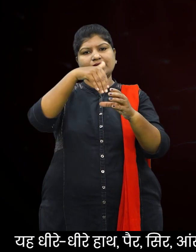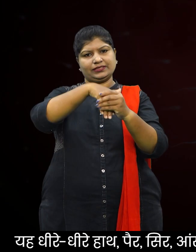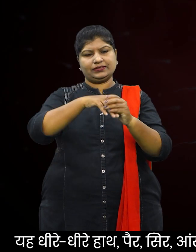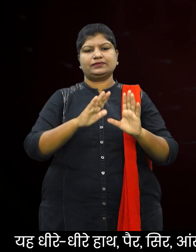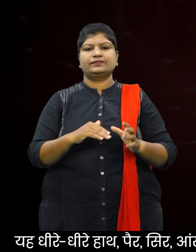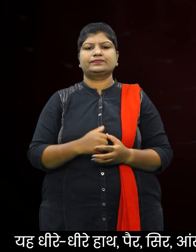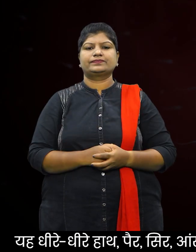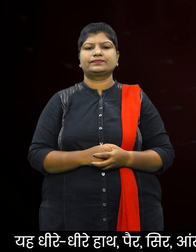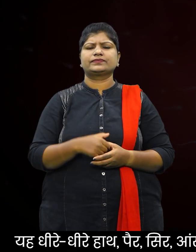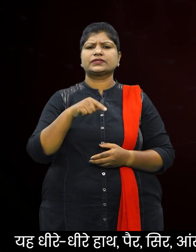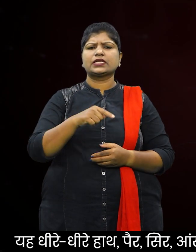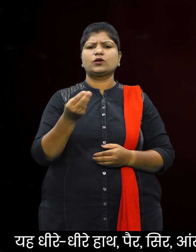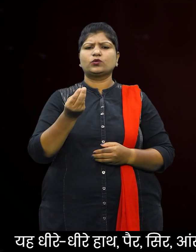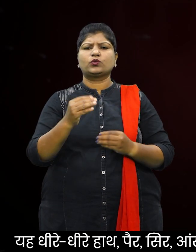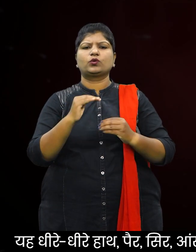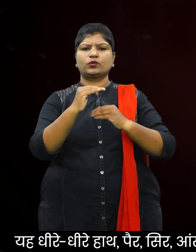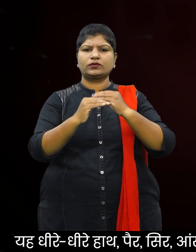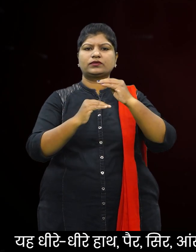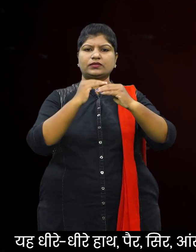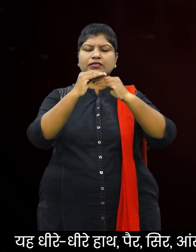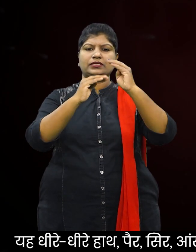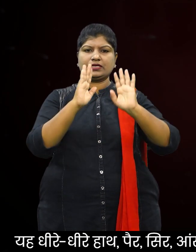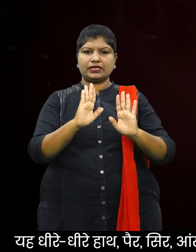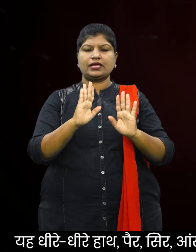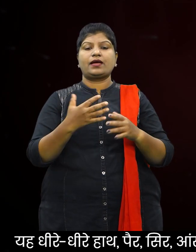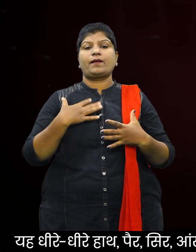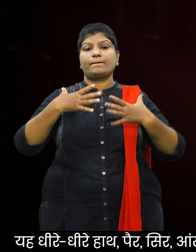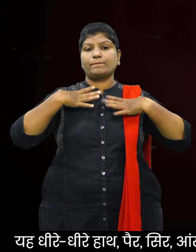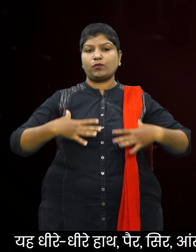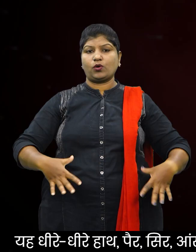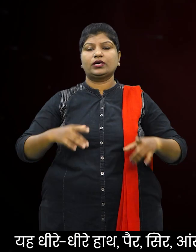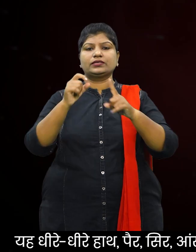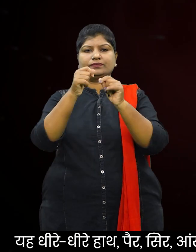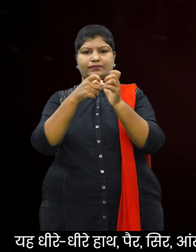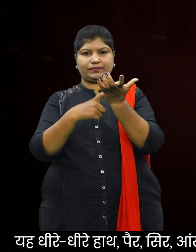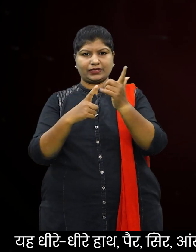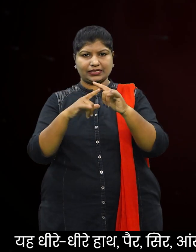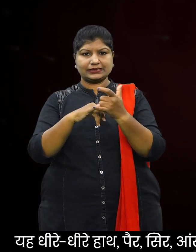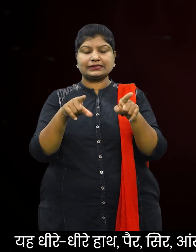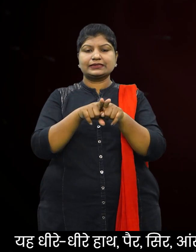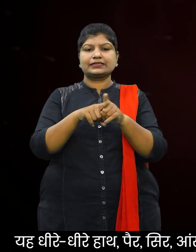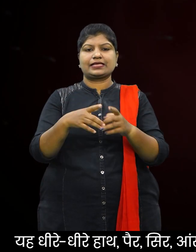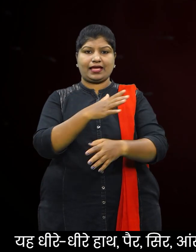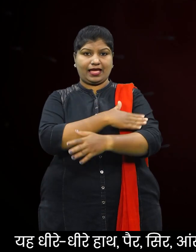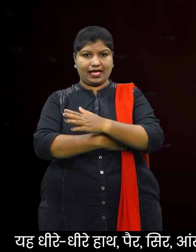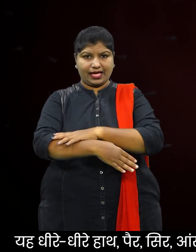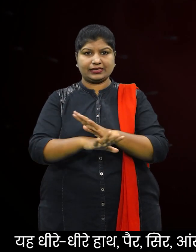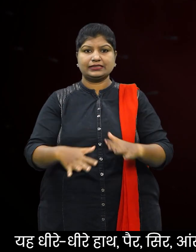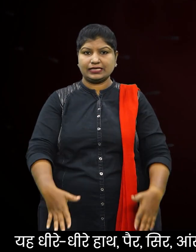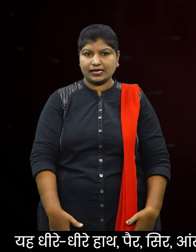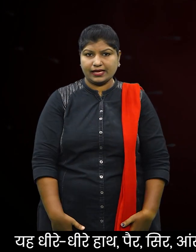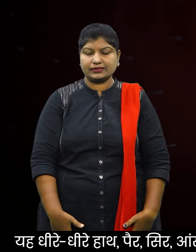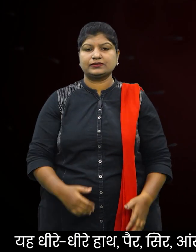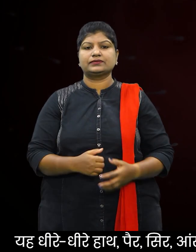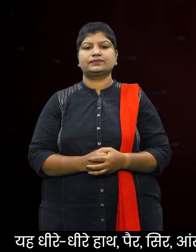यह धीरे धीरे हाथ, पैर, सिर, आंखें, कान आदि जैसे शरीर के अंगों